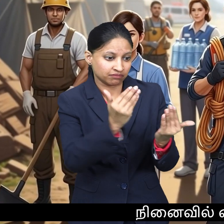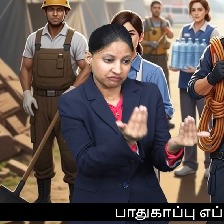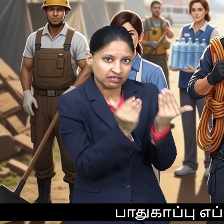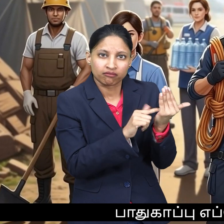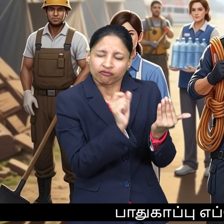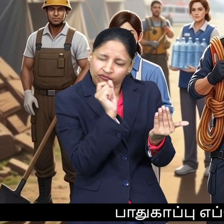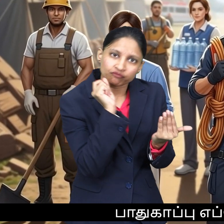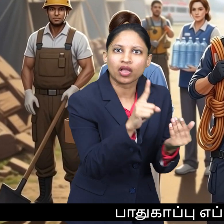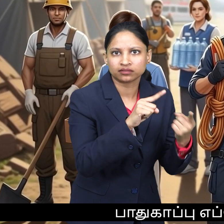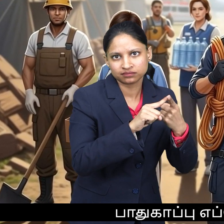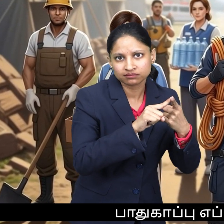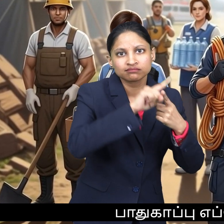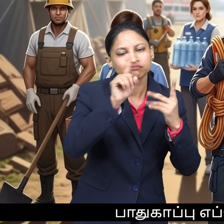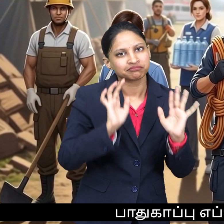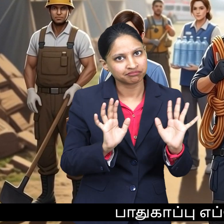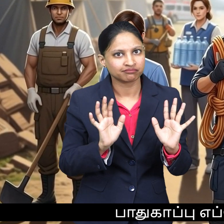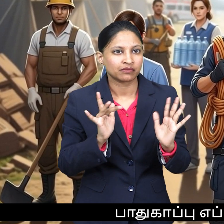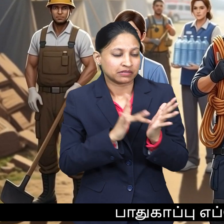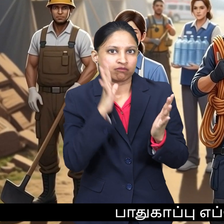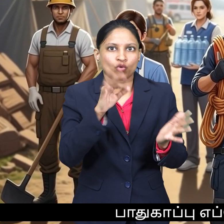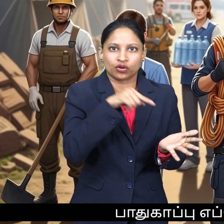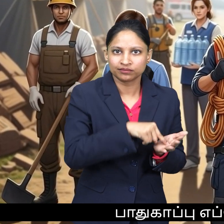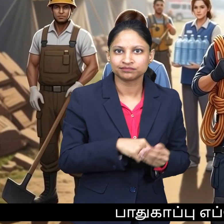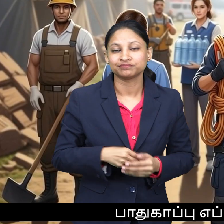கொள்ளுங்கள், பாதுகாப்பு எப்போதும் முதலில் முக்கியம்.